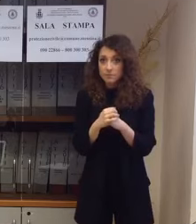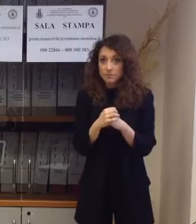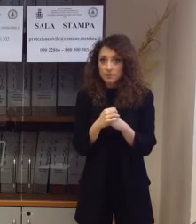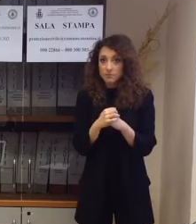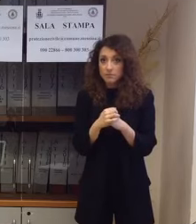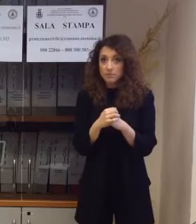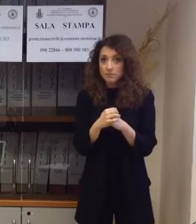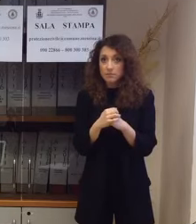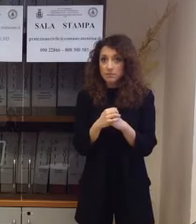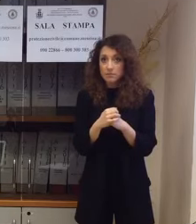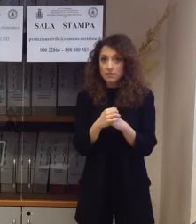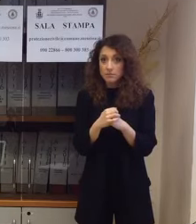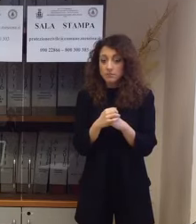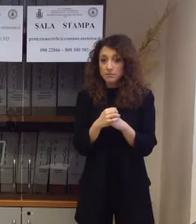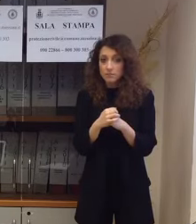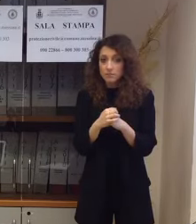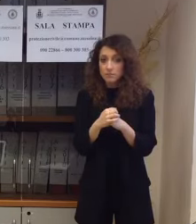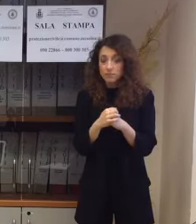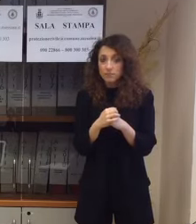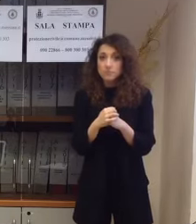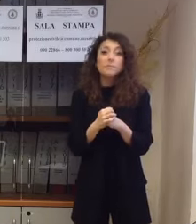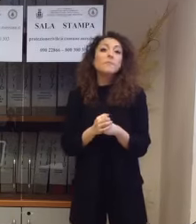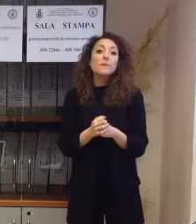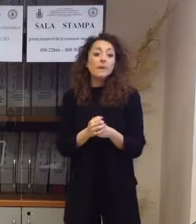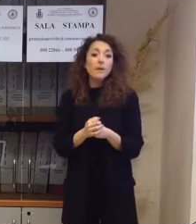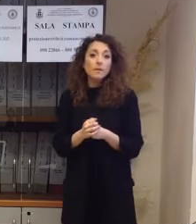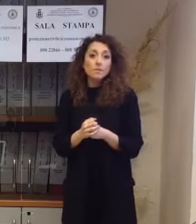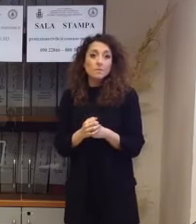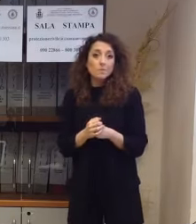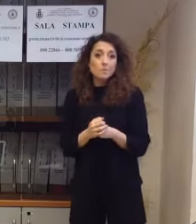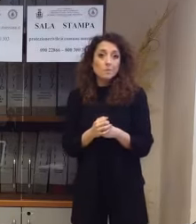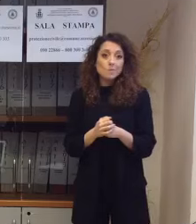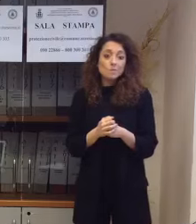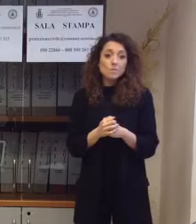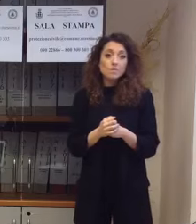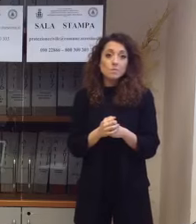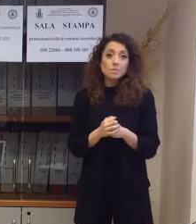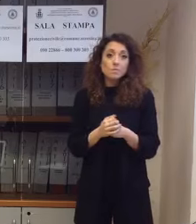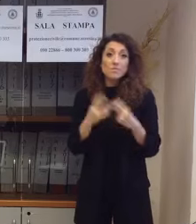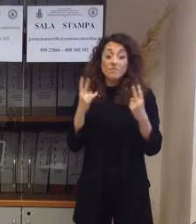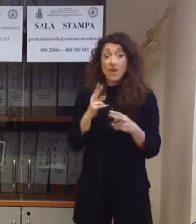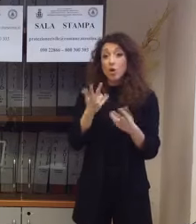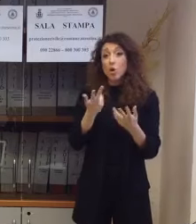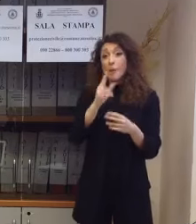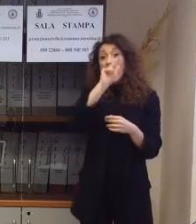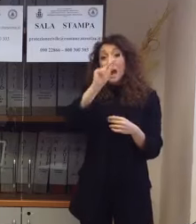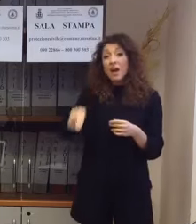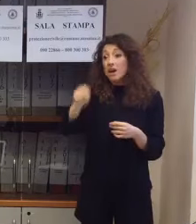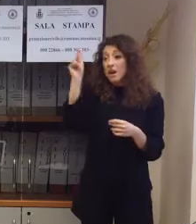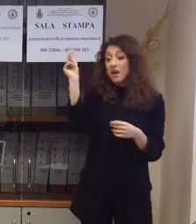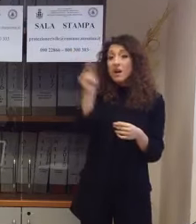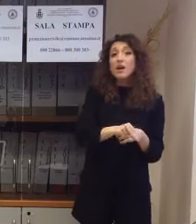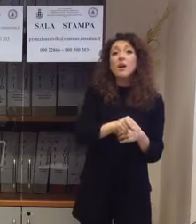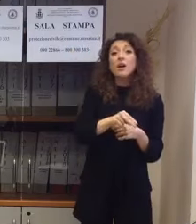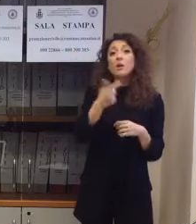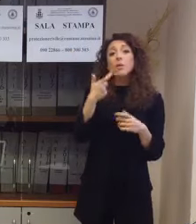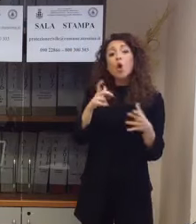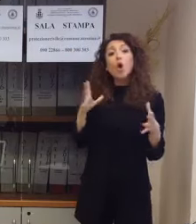oltre il 50% sono rinunce collegate al bonus che sono arrivati. Sì. Guardate che questo è un